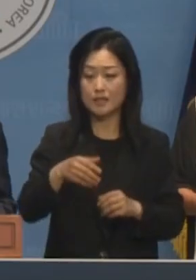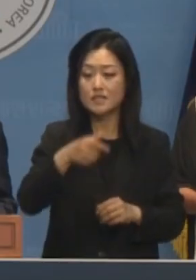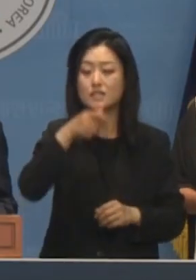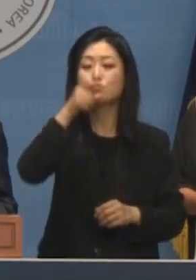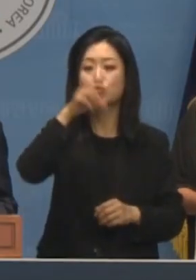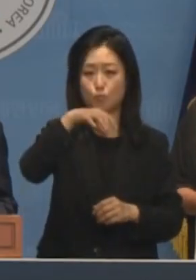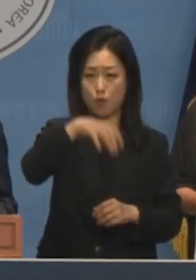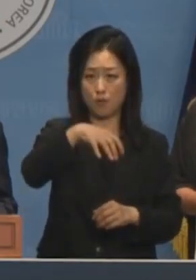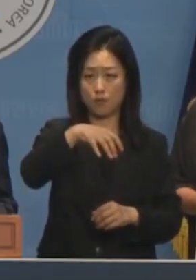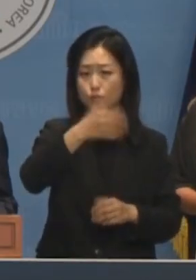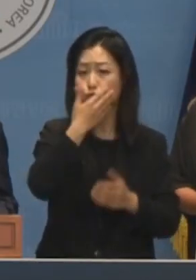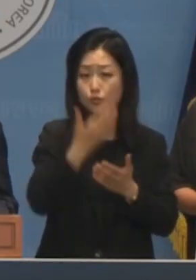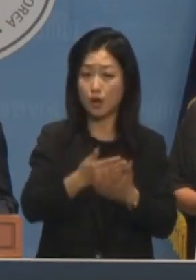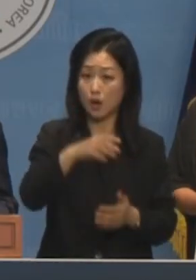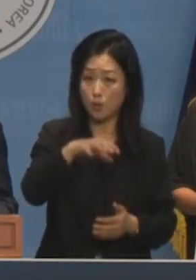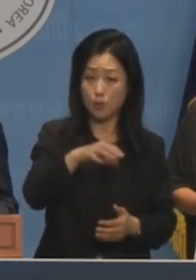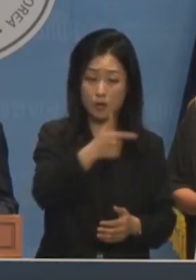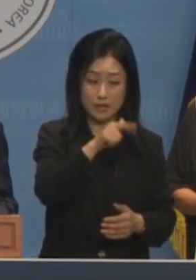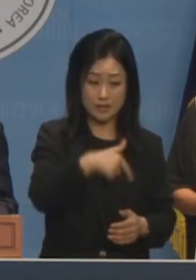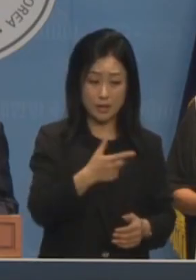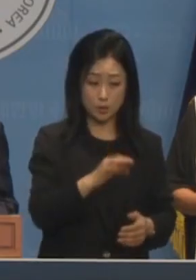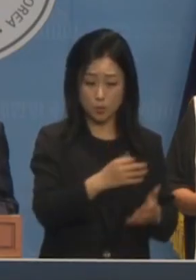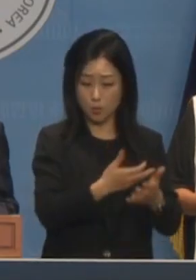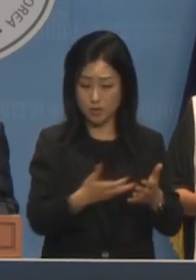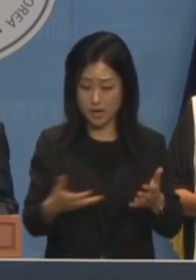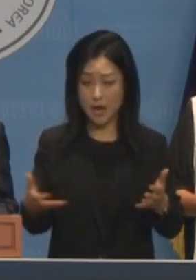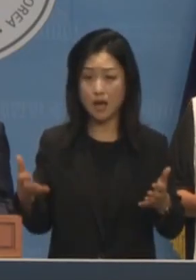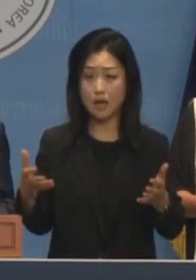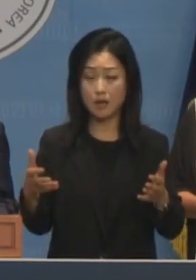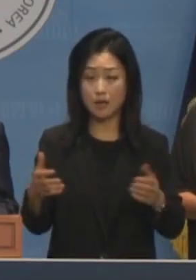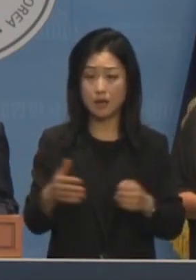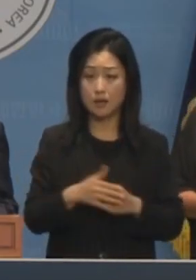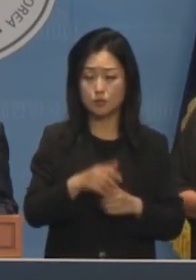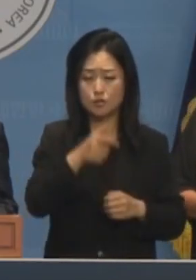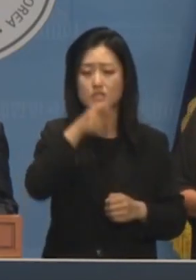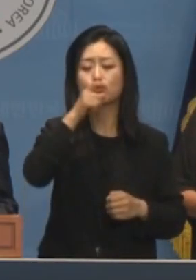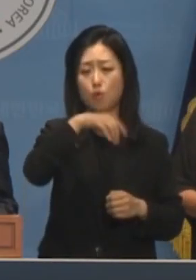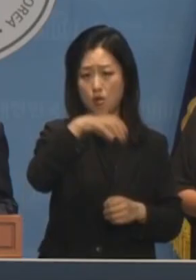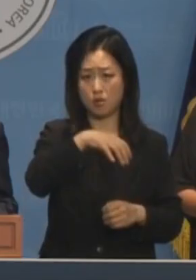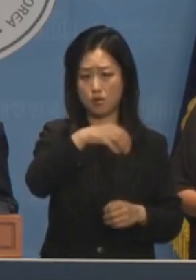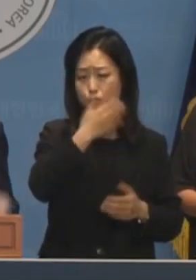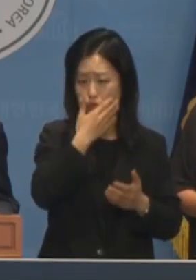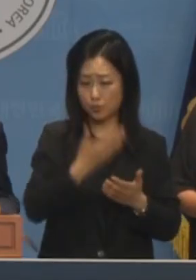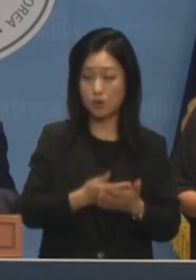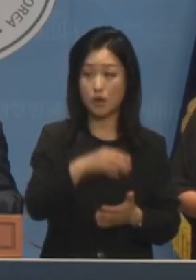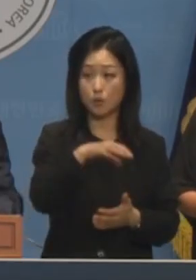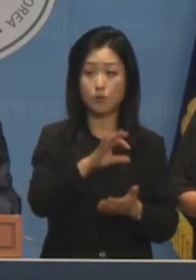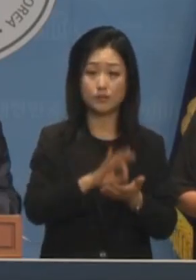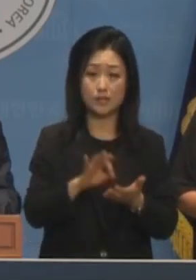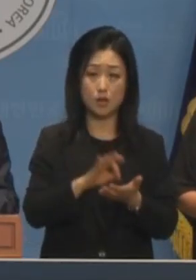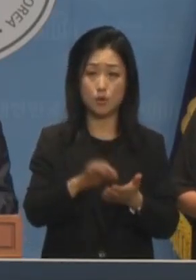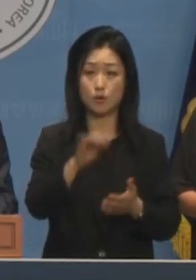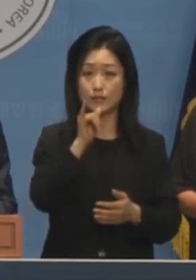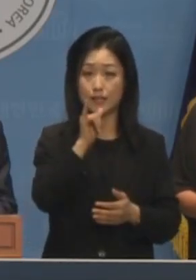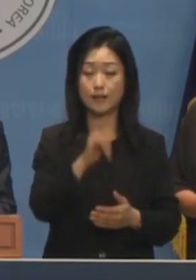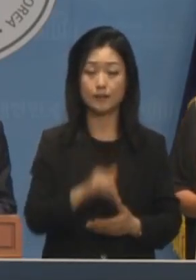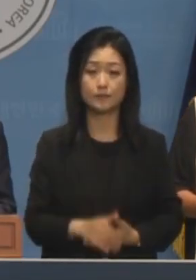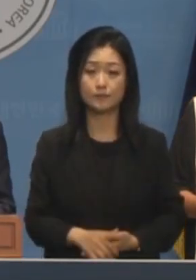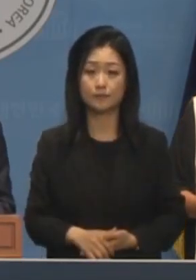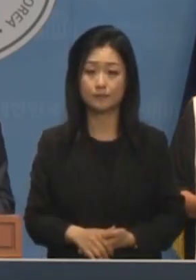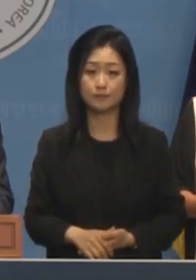식수원이며 낙동강은 1,300만 영남 주민의 식수원과 농업용수로 사용하고